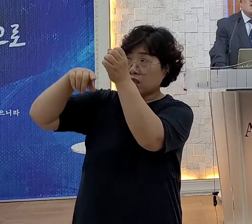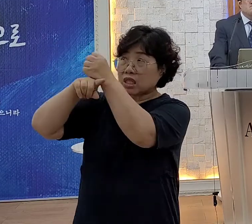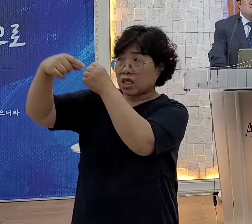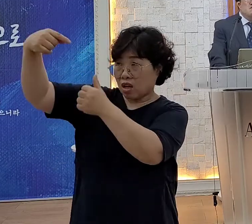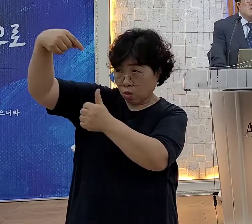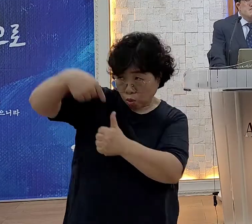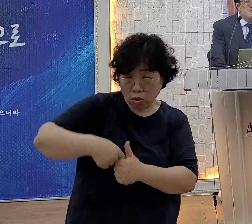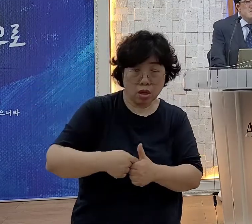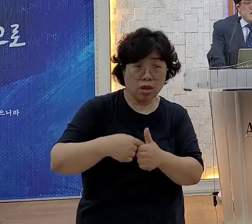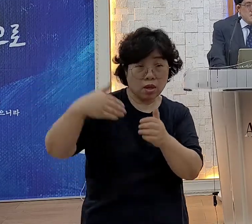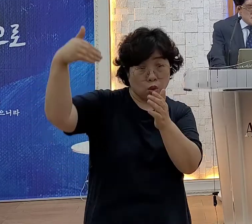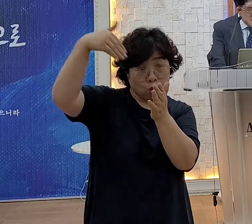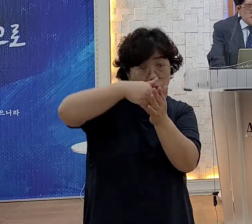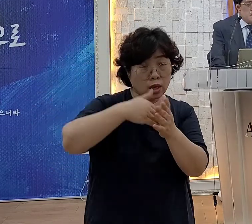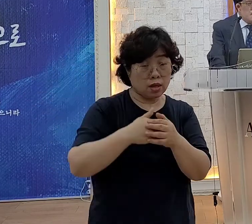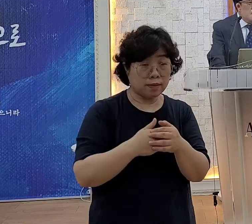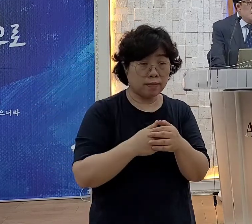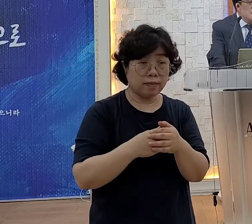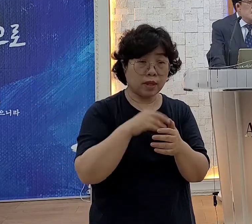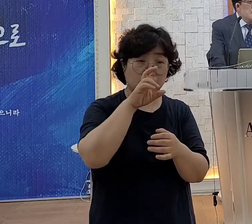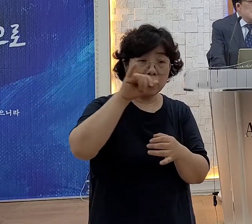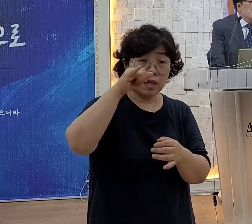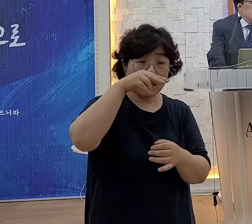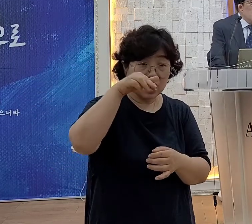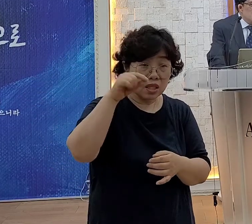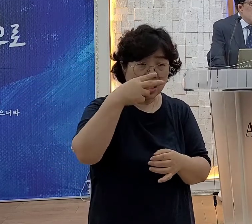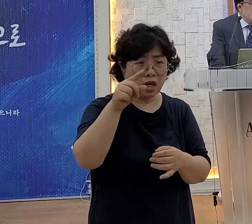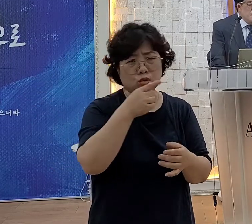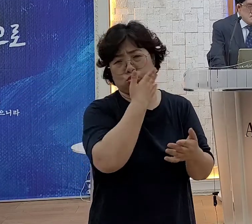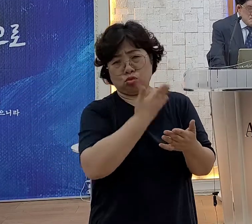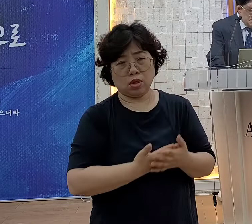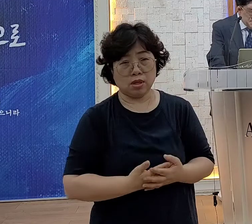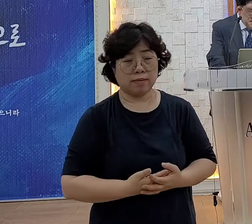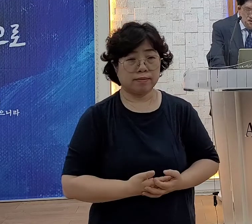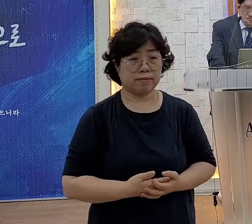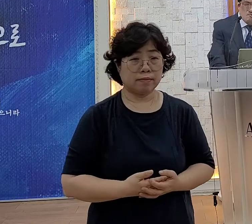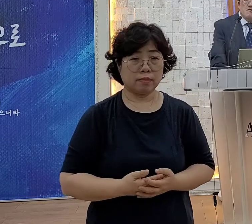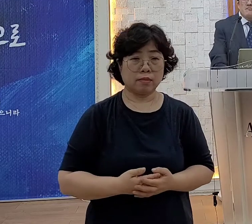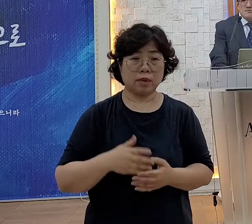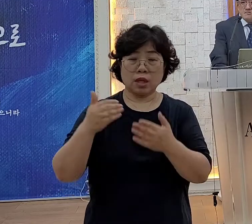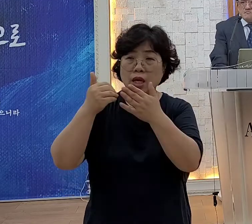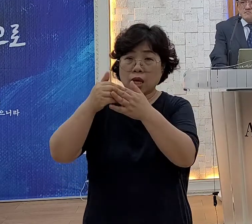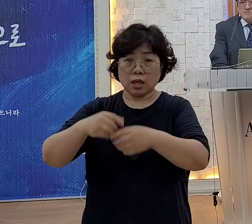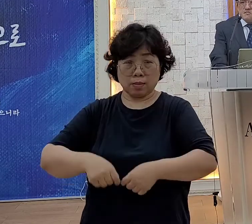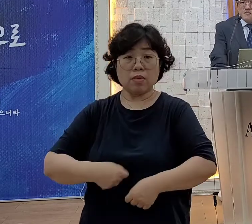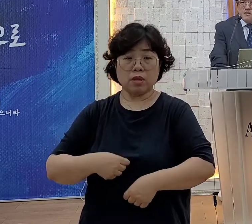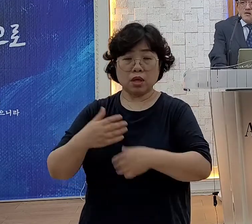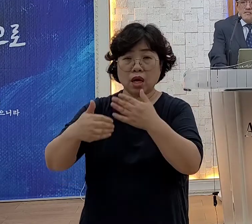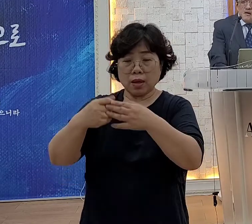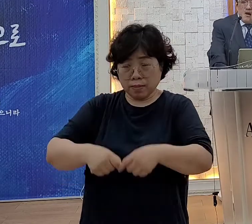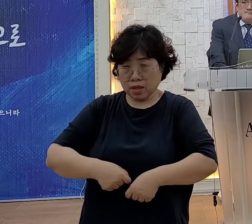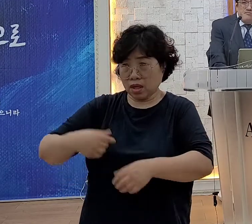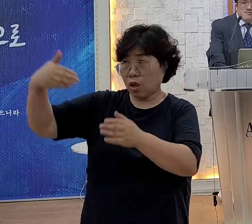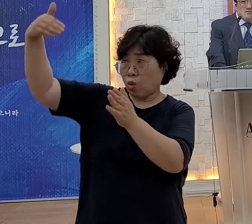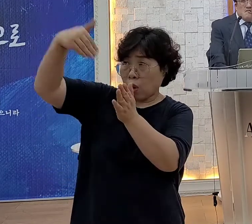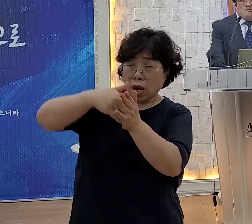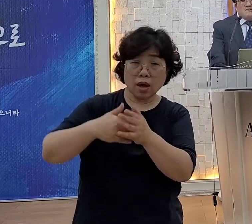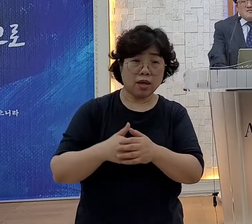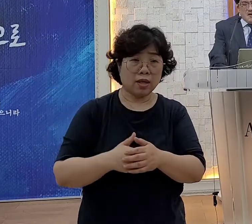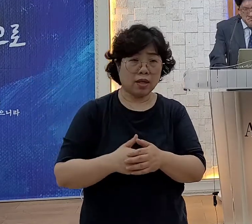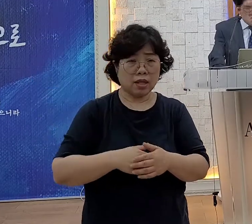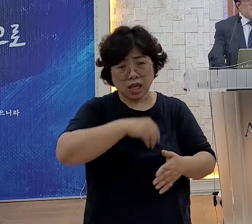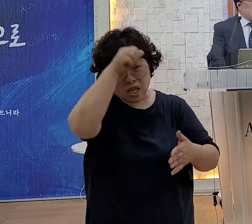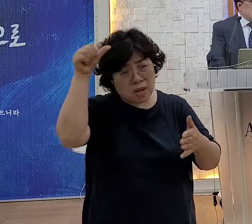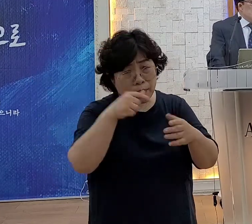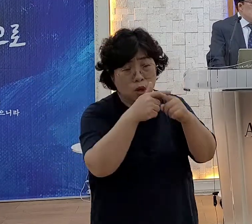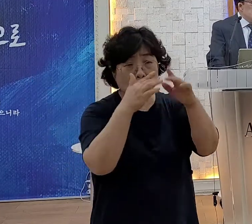여러분 이 예수를 믿는다는 것에 있어서 여러분 이번 한 주가 한번 심각하게 한번 고민해 보세요. 내가 한평생 교회를